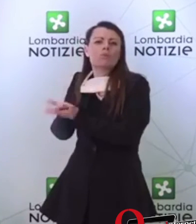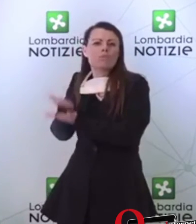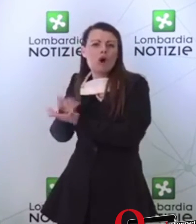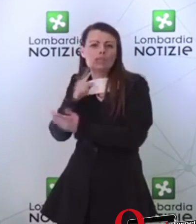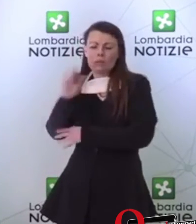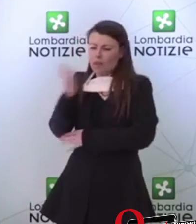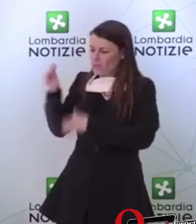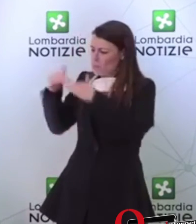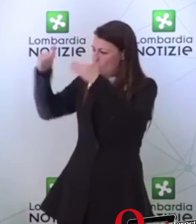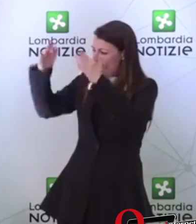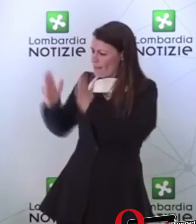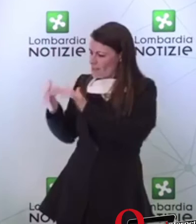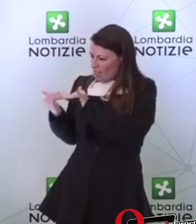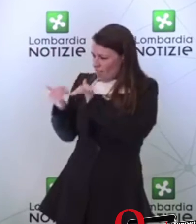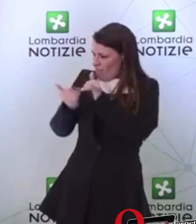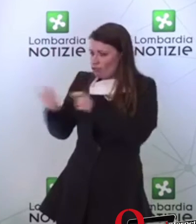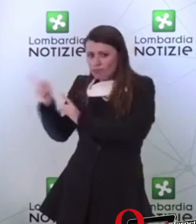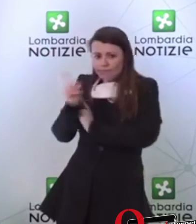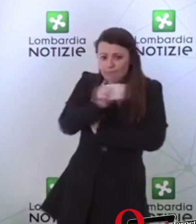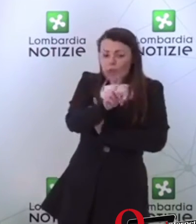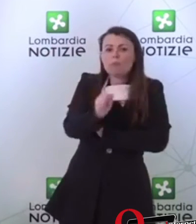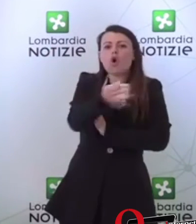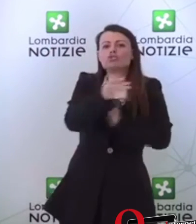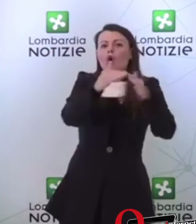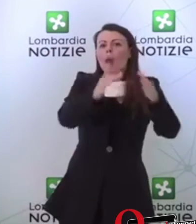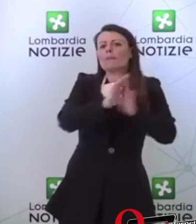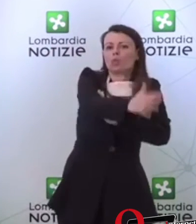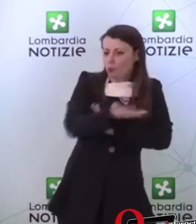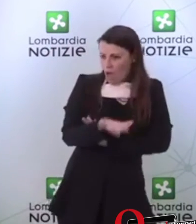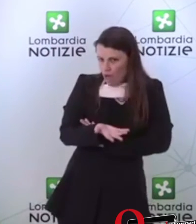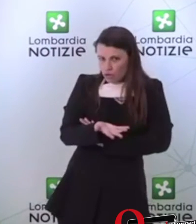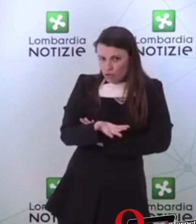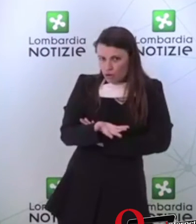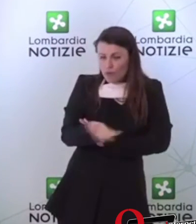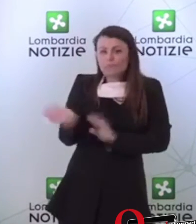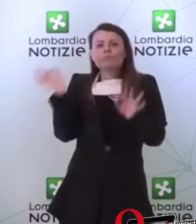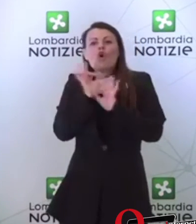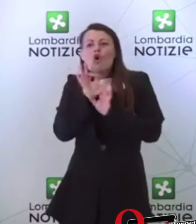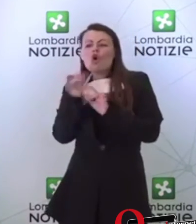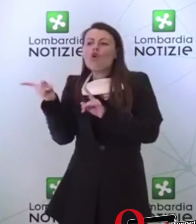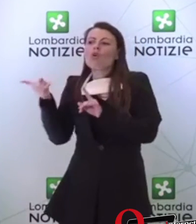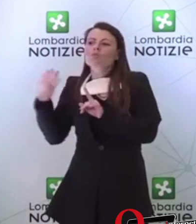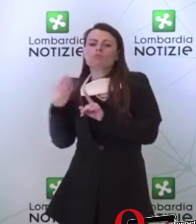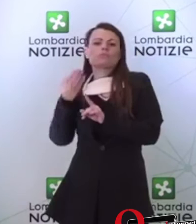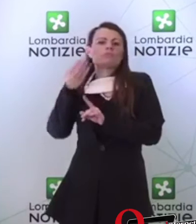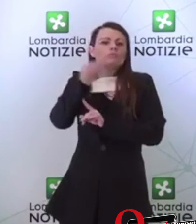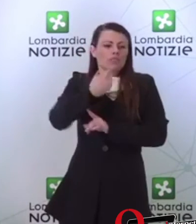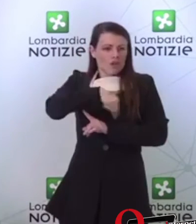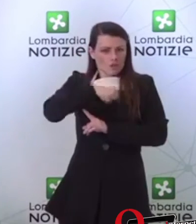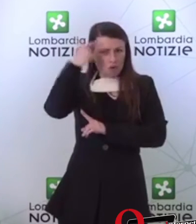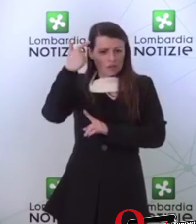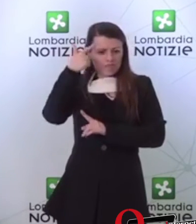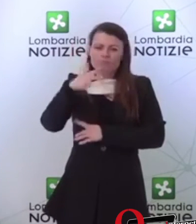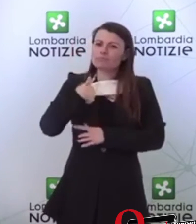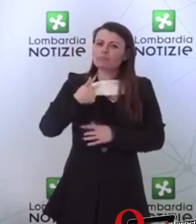rilasciarli in casa perché possono essere isolati, di mandarle nelle strutture che abbiamo